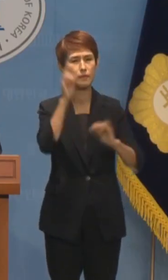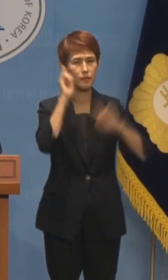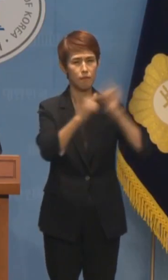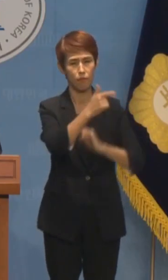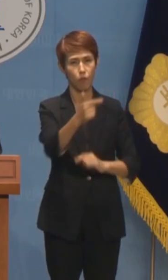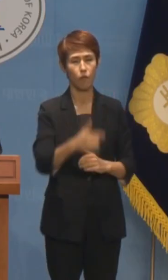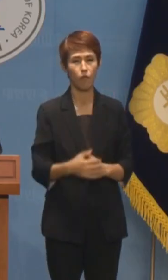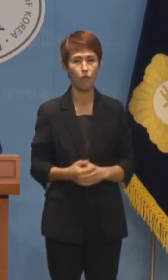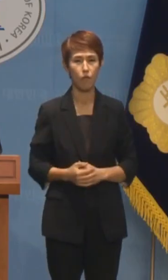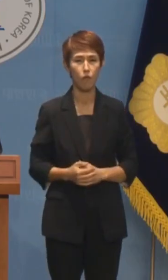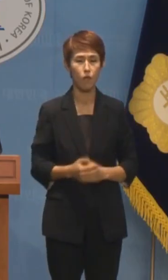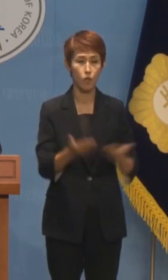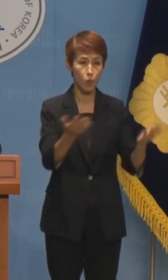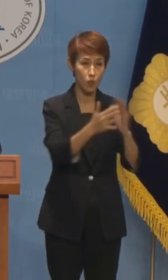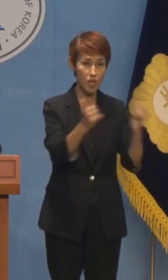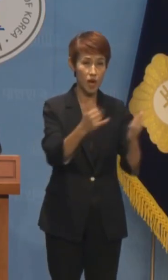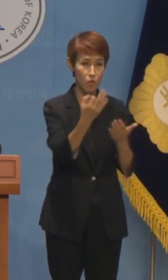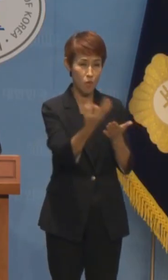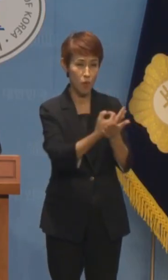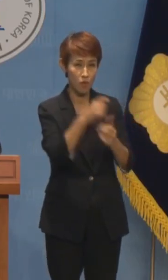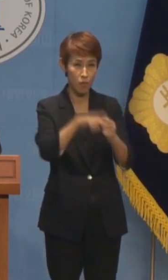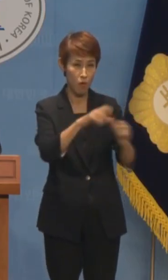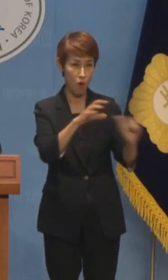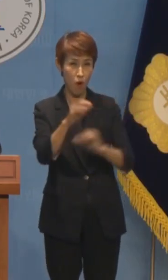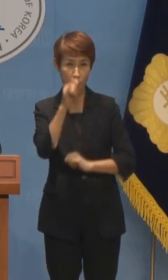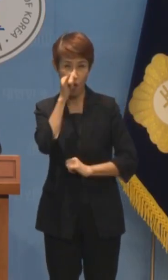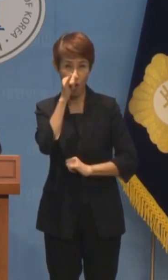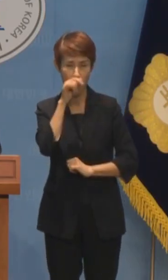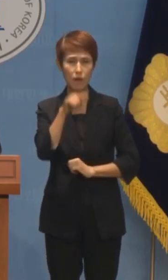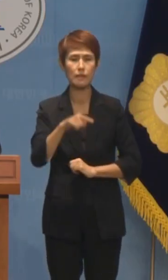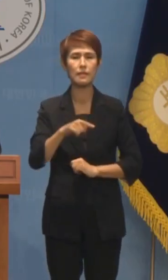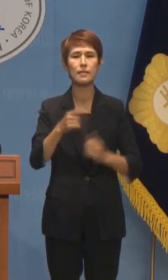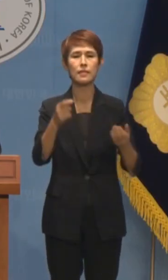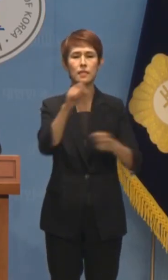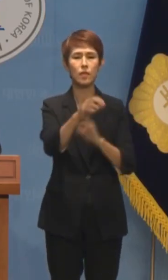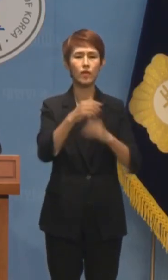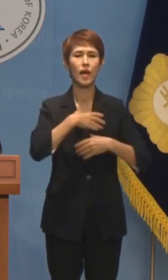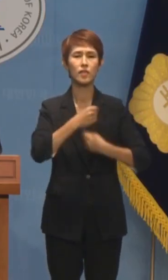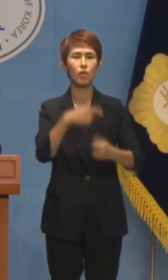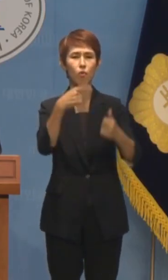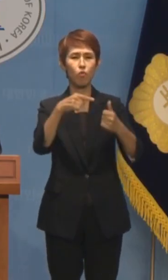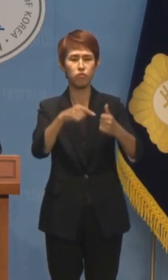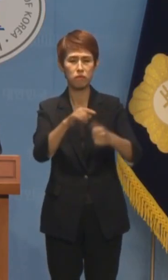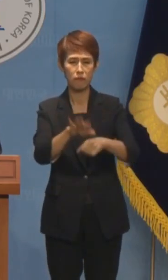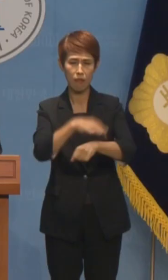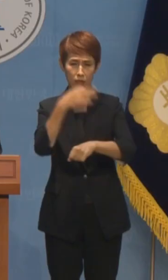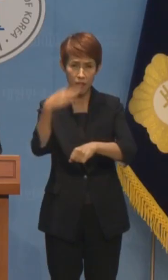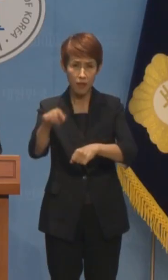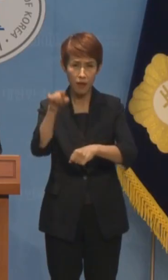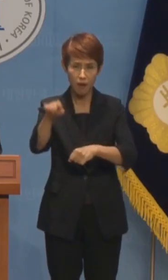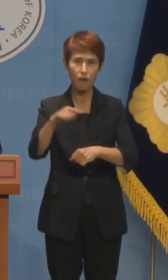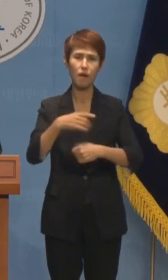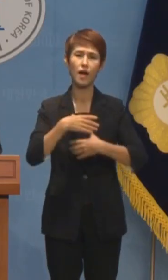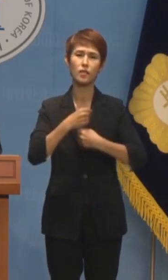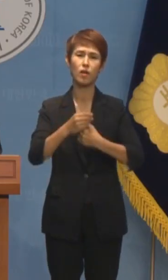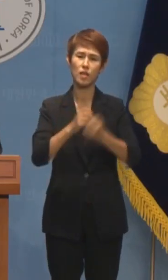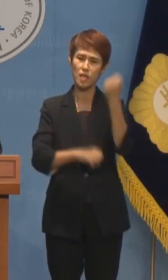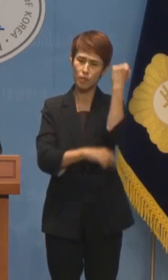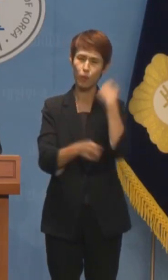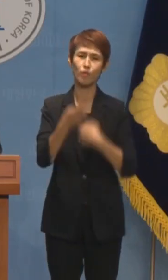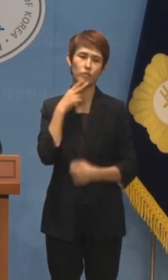도구로만 취급한 회사는 비상구 설치, 직원 안전교육 미실시 등 안전의 기본도 지키지